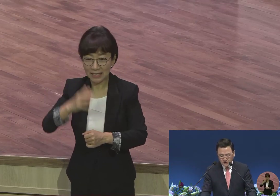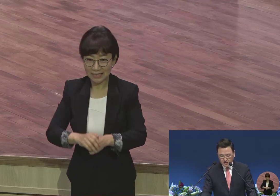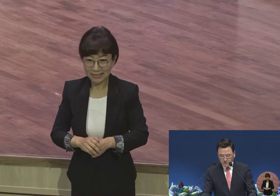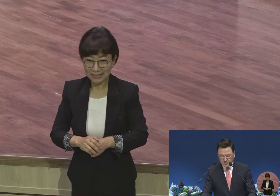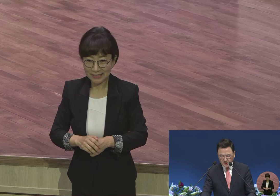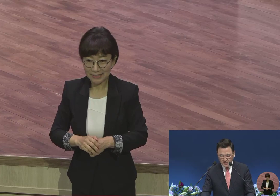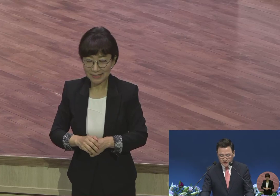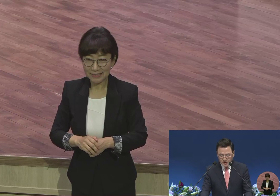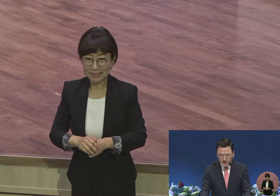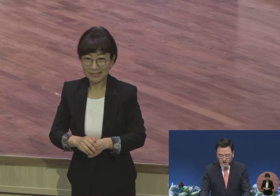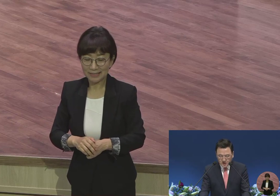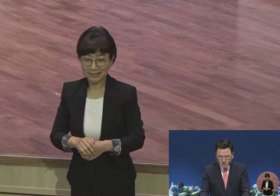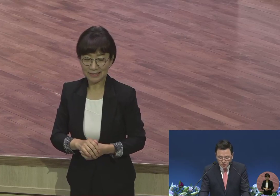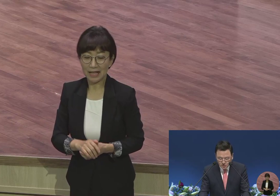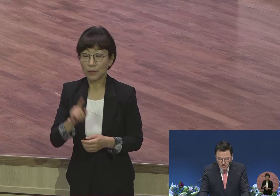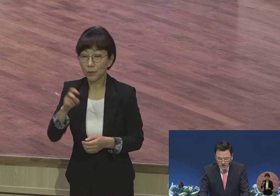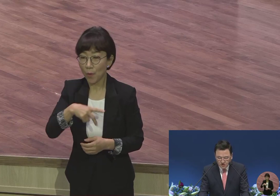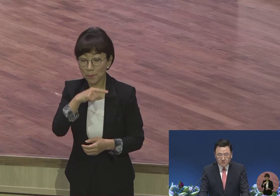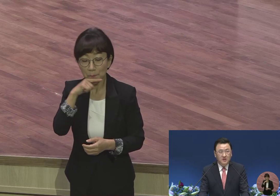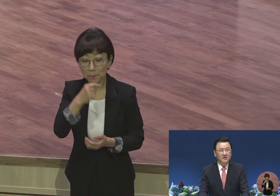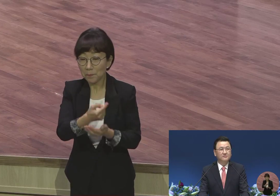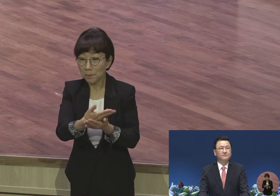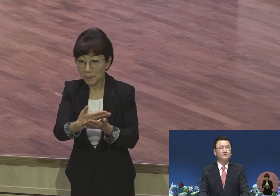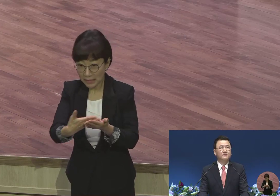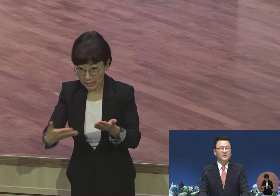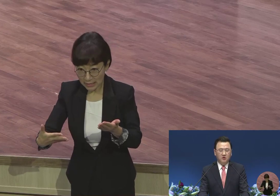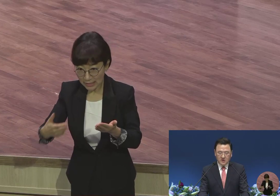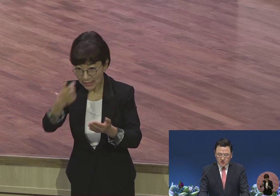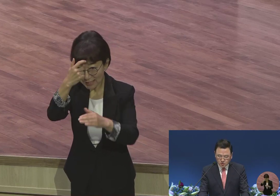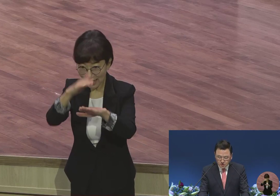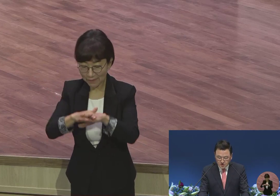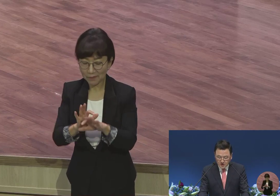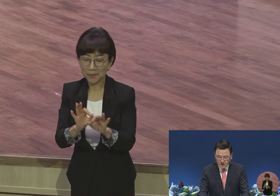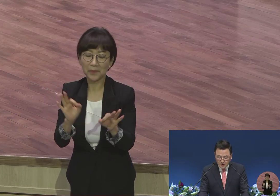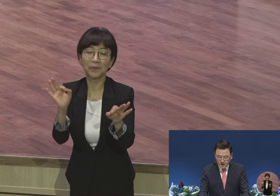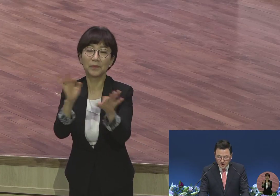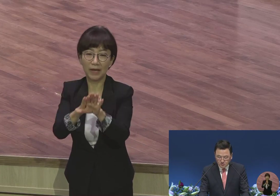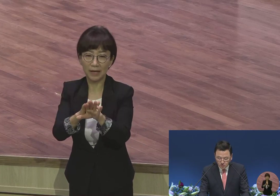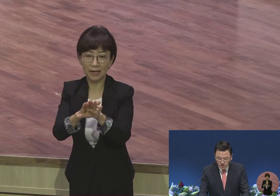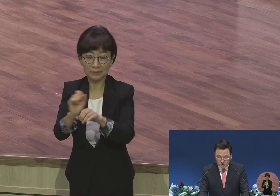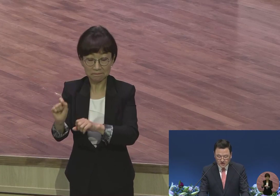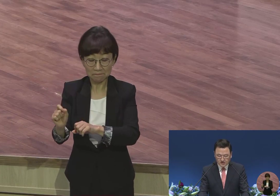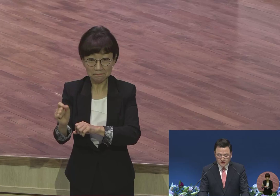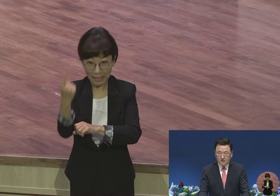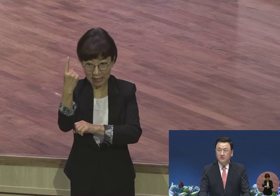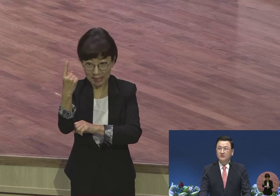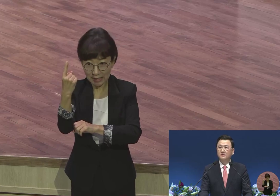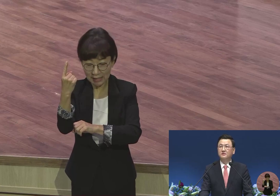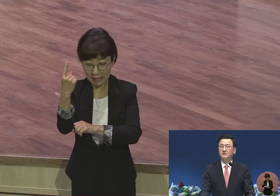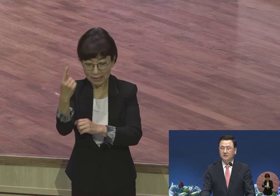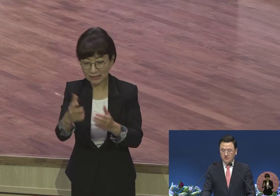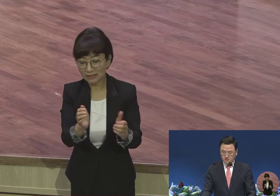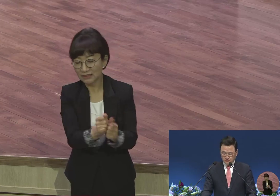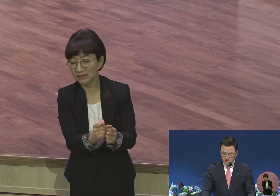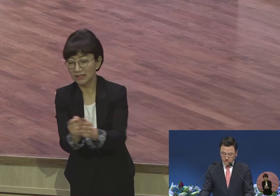백성이 피의 예배가 무너졌다는 겁니다. 언약 중심의 예배가 무너졌다는 거예요.